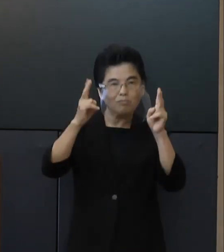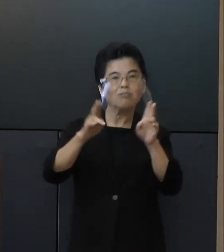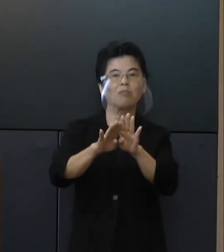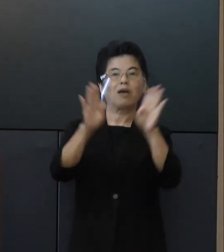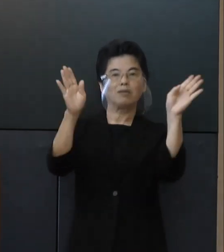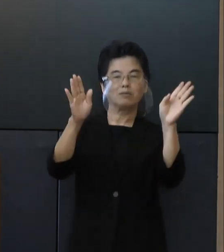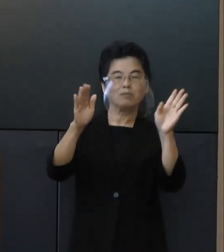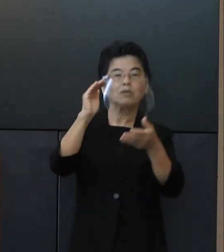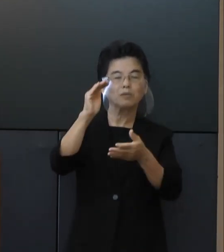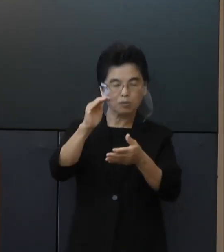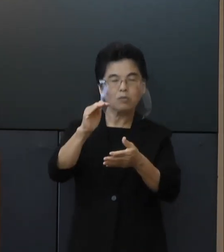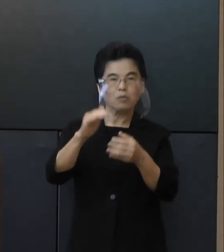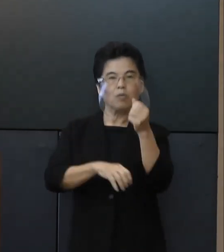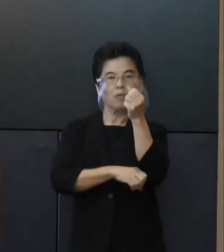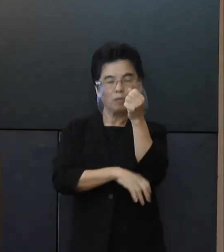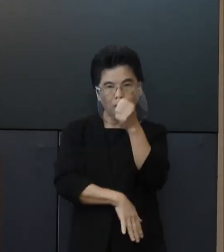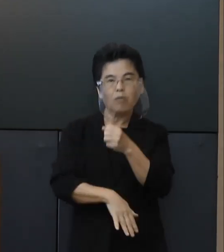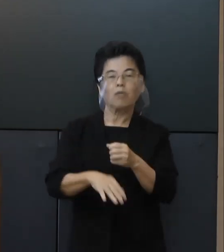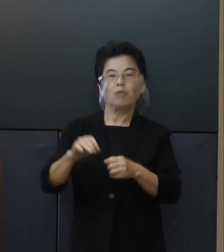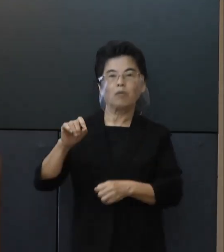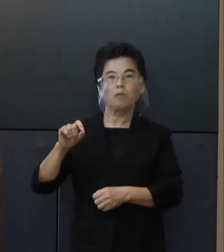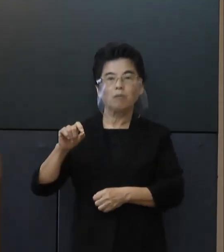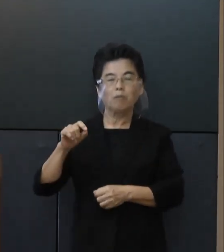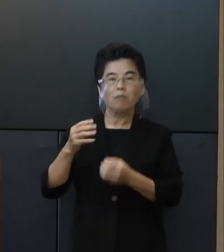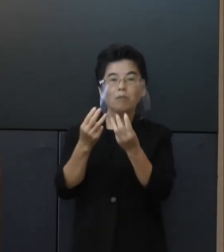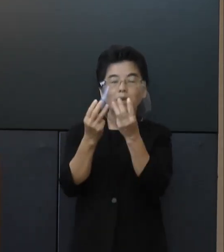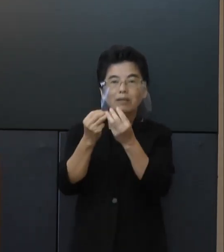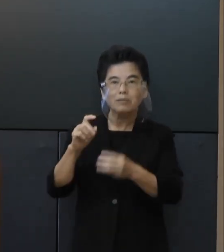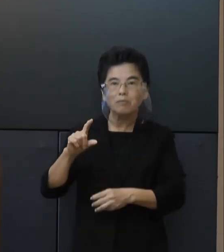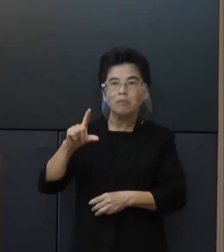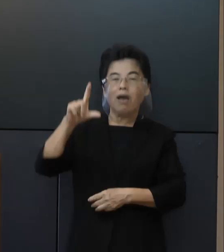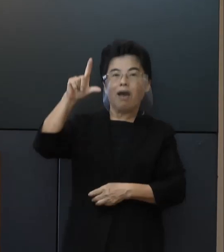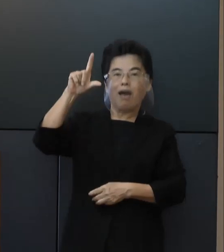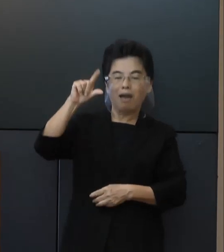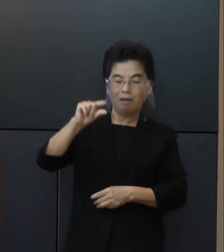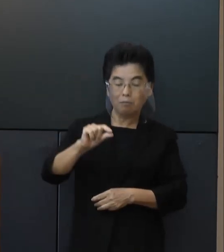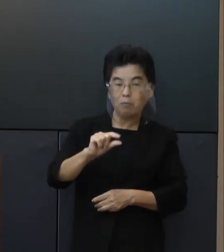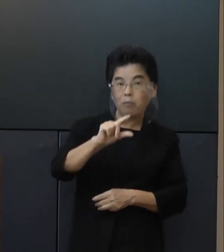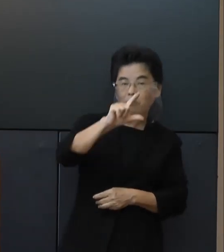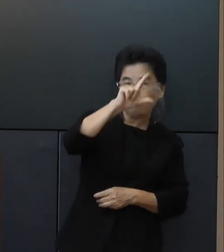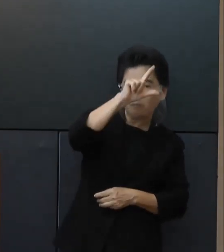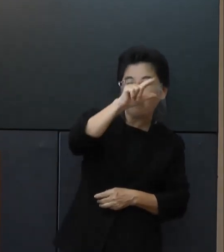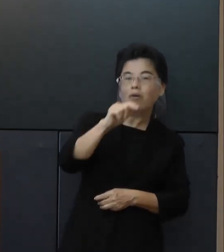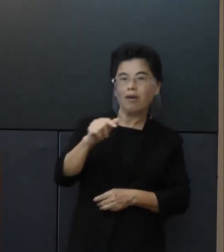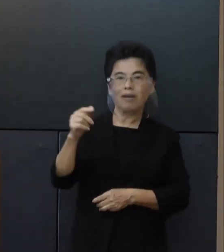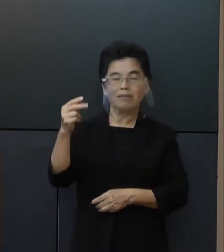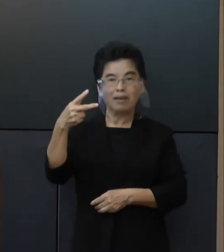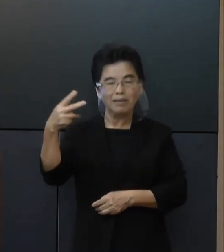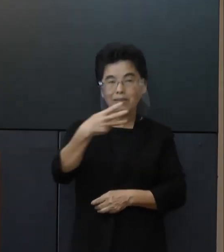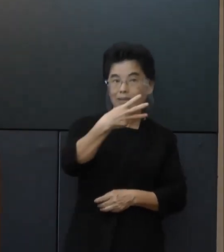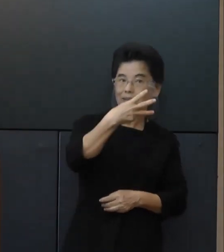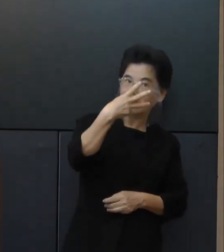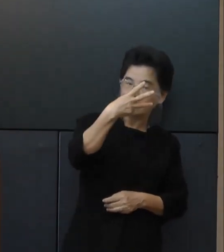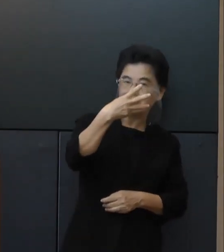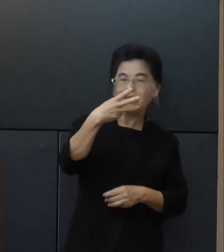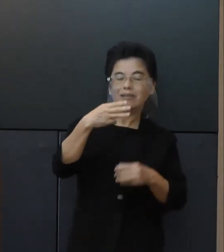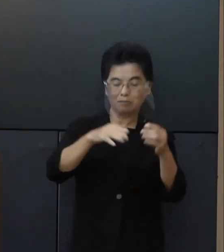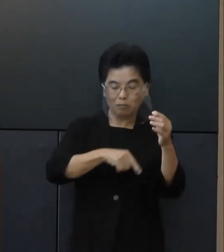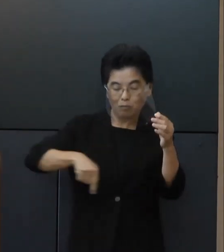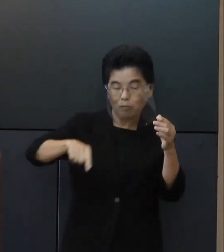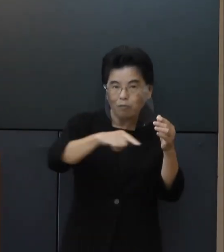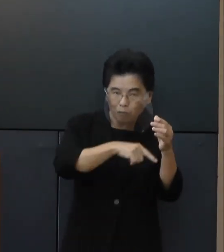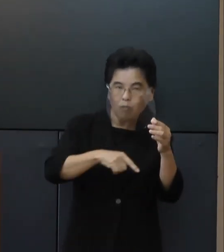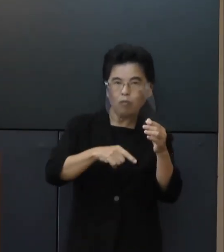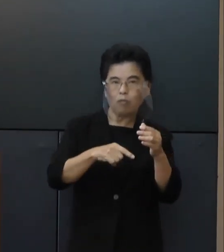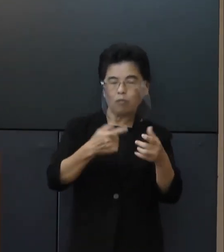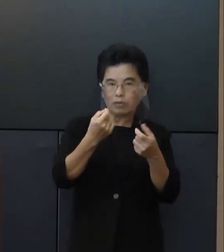受けまして、第2第3の流行の波に向けた感染予防対策の徹底ですとか水際対策の強